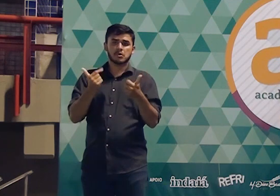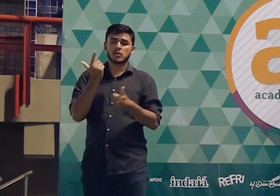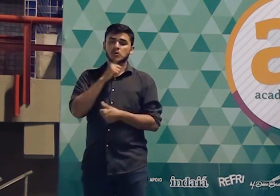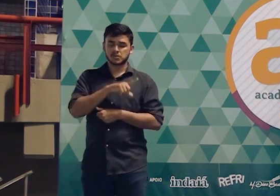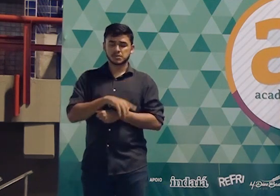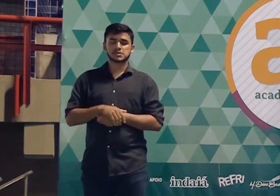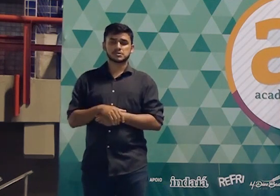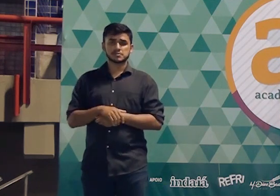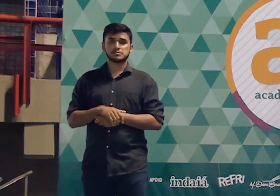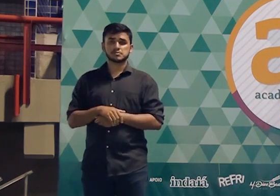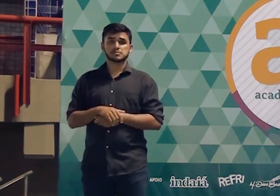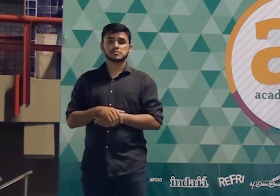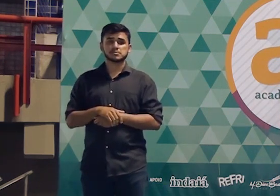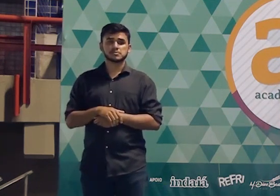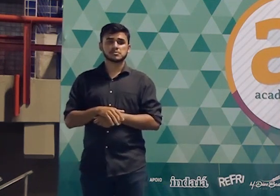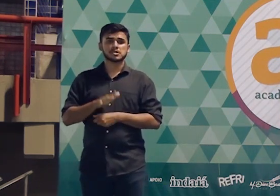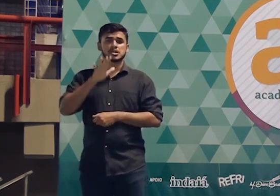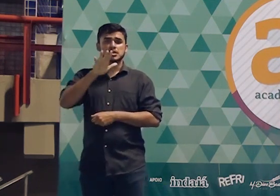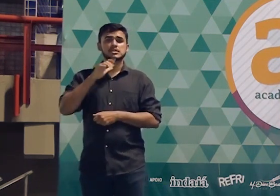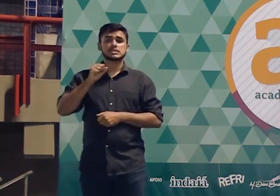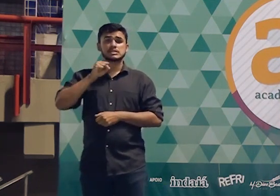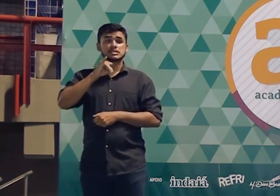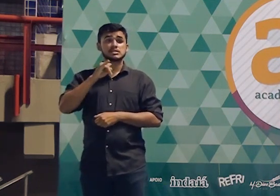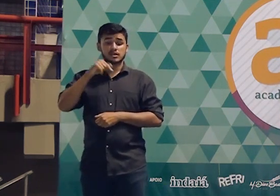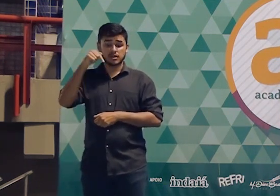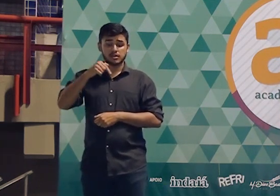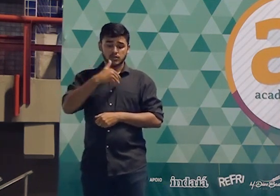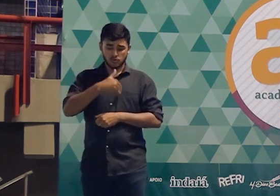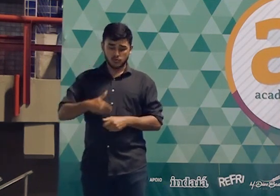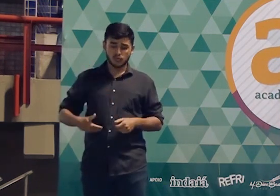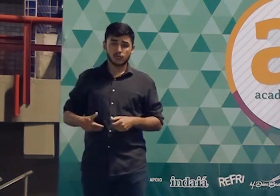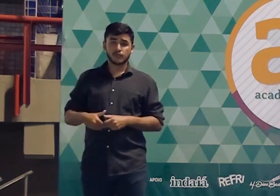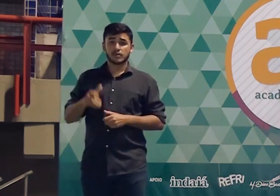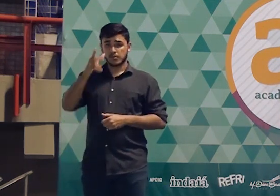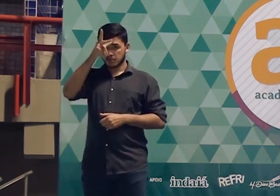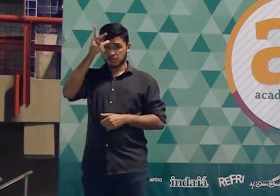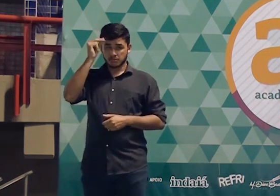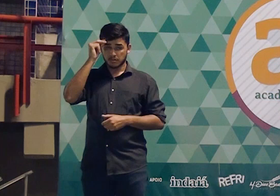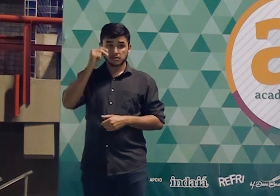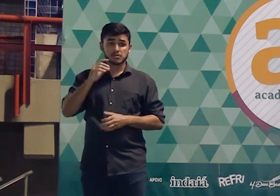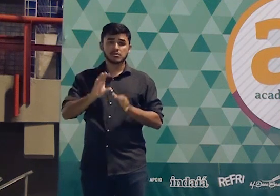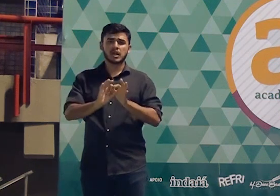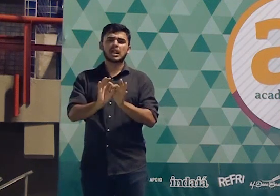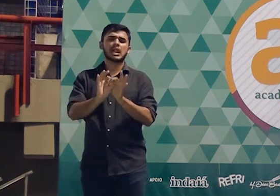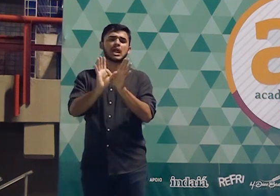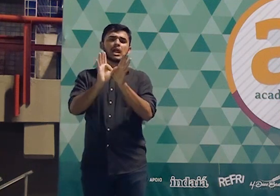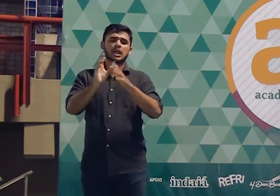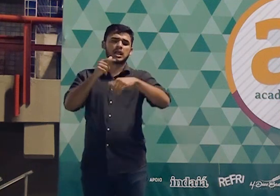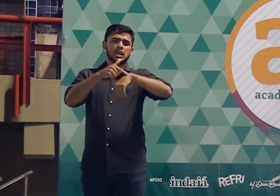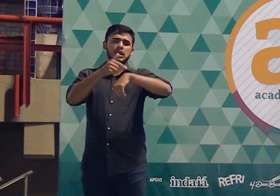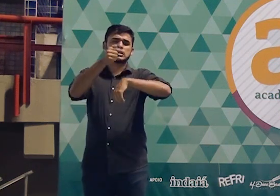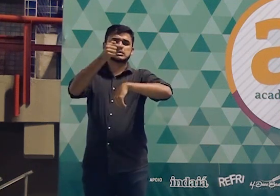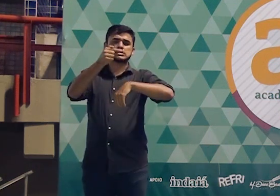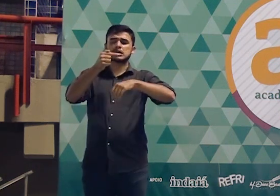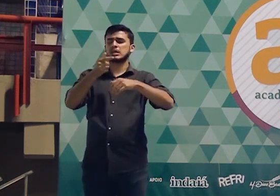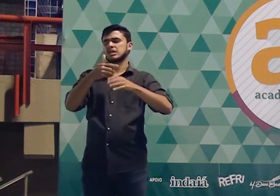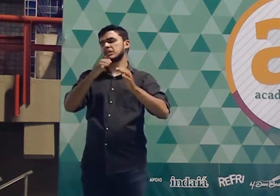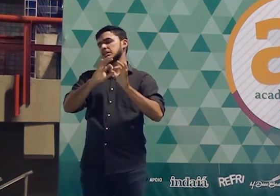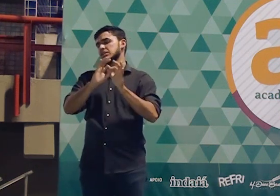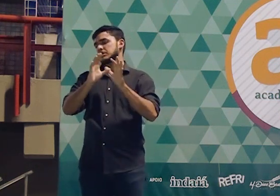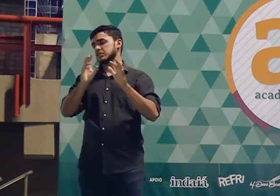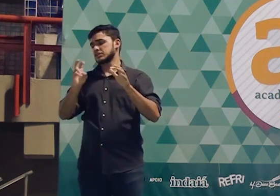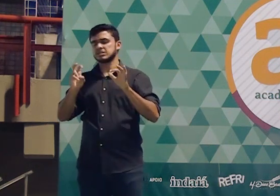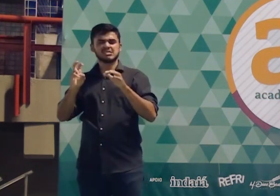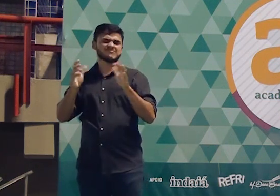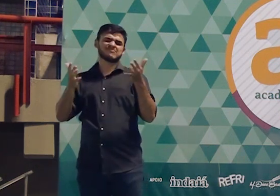Maravilhosamente bem. Você imagina isso no serviço público no Brasil? Bom, negado, entra a hora que quer, sai a hora que quer.